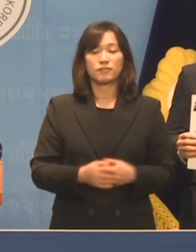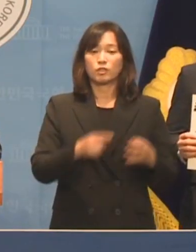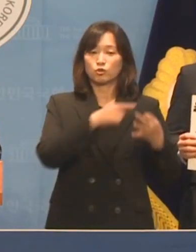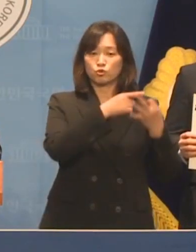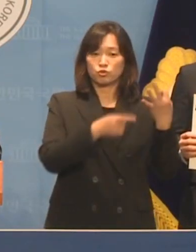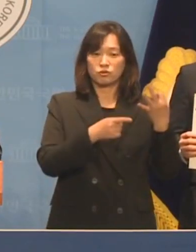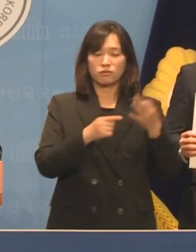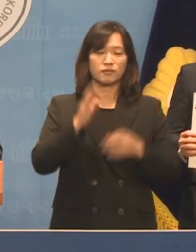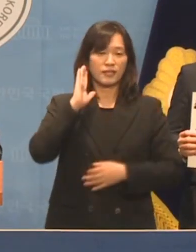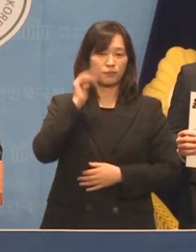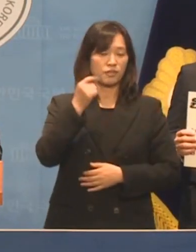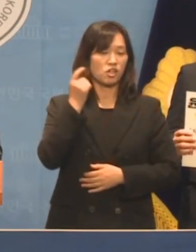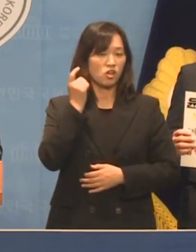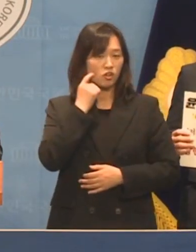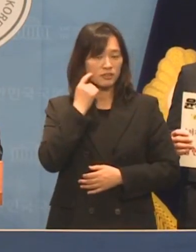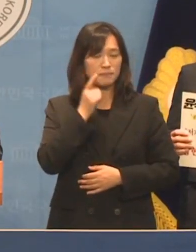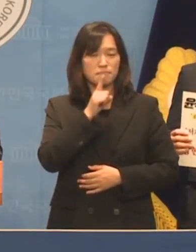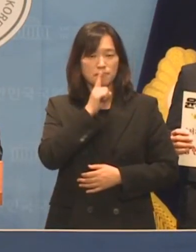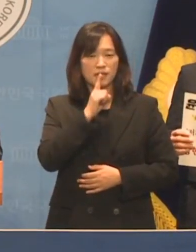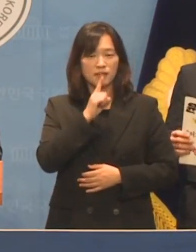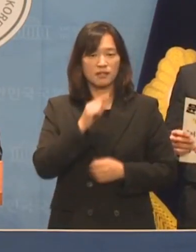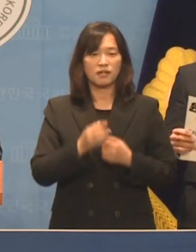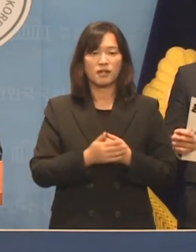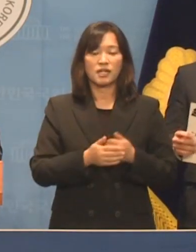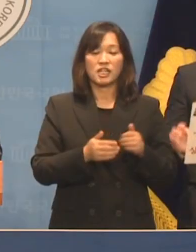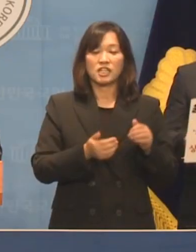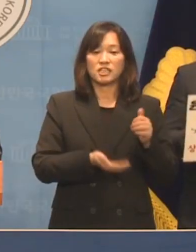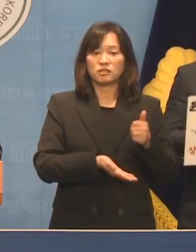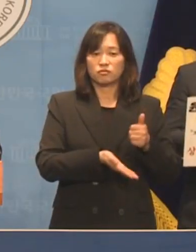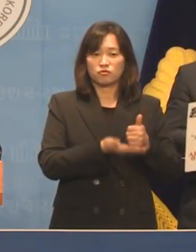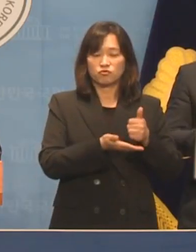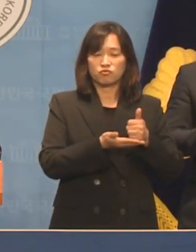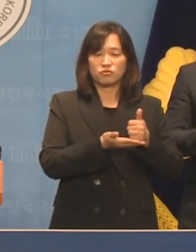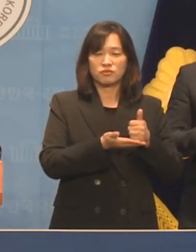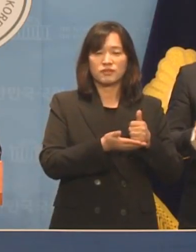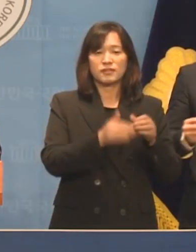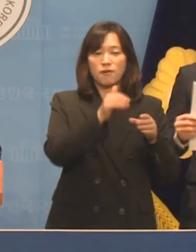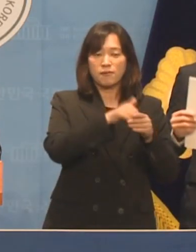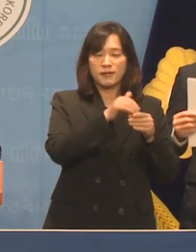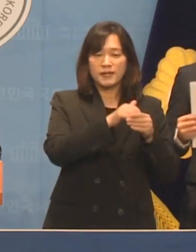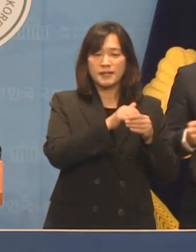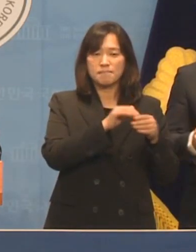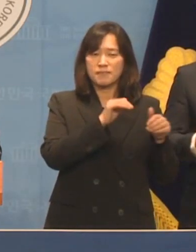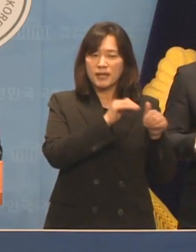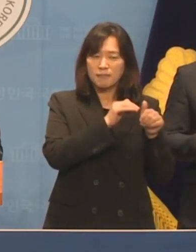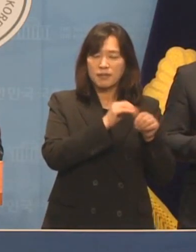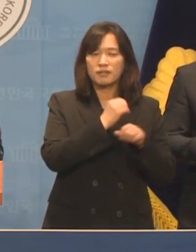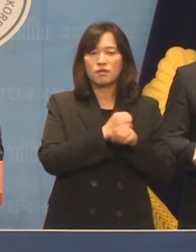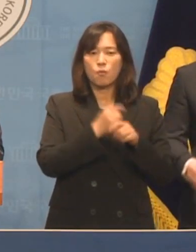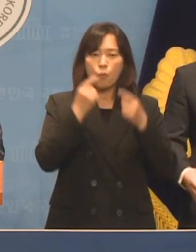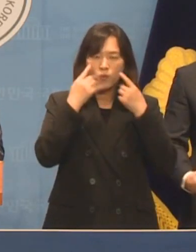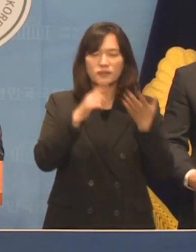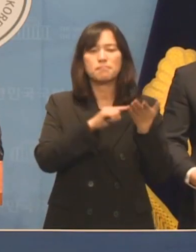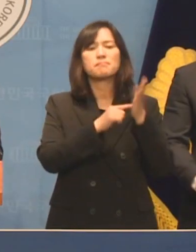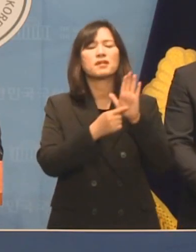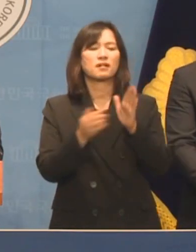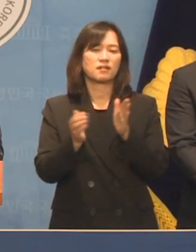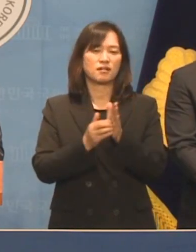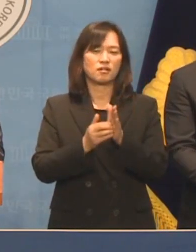윤석열 대통령의 거짓 해명과 공천 개입이 명백히 드러났습니다. 국민들을 바보로 만든 윤석열은